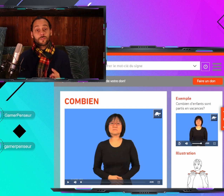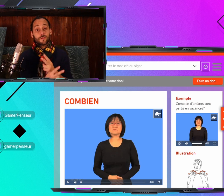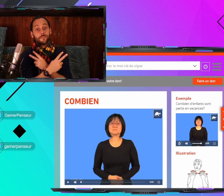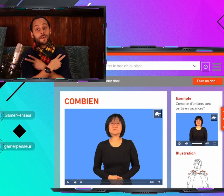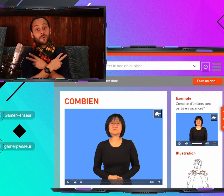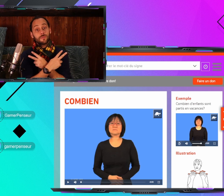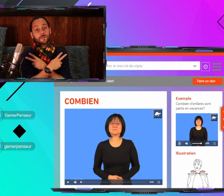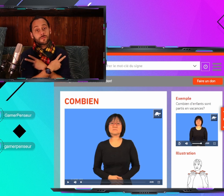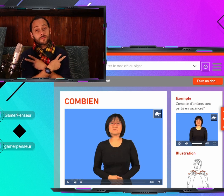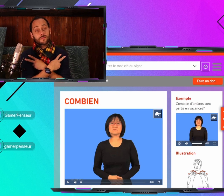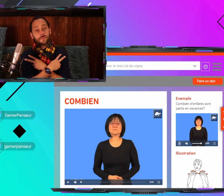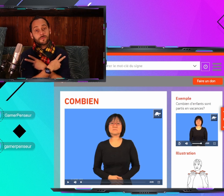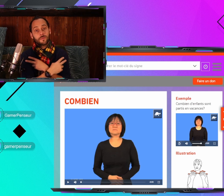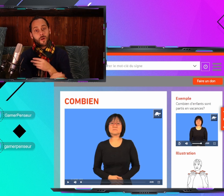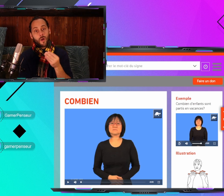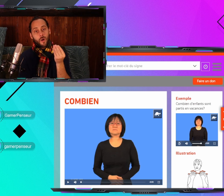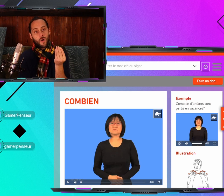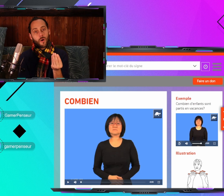Donc, vacances,